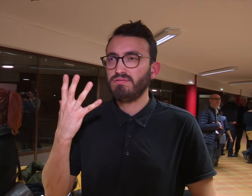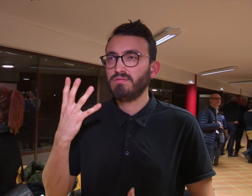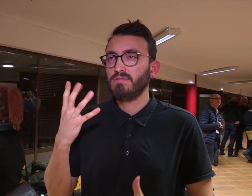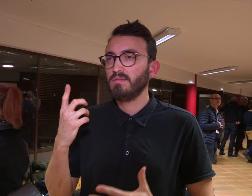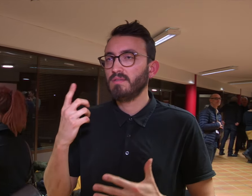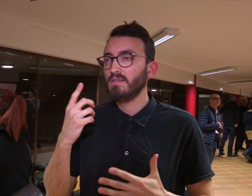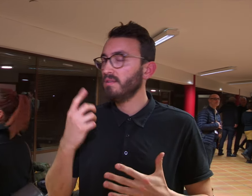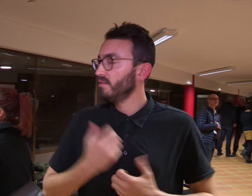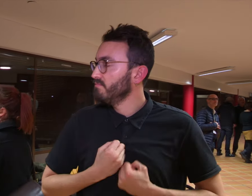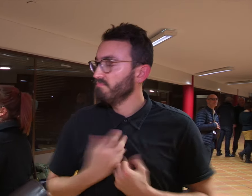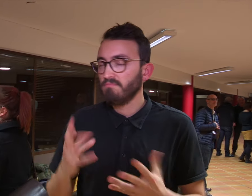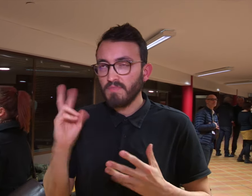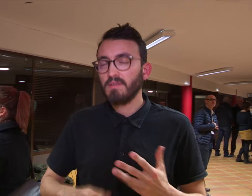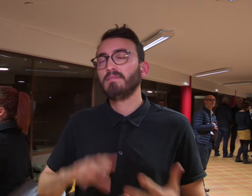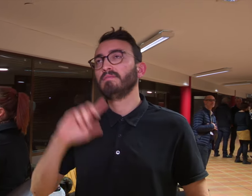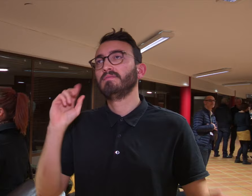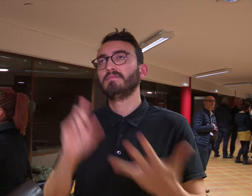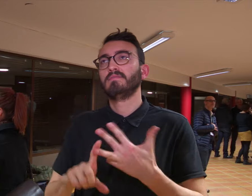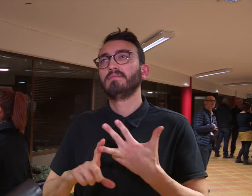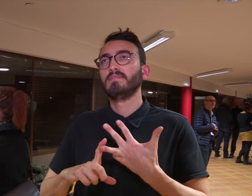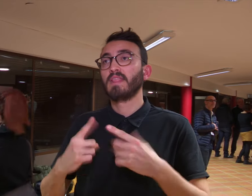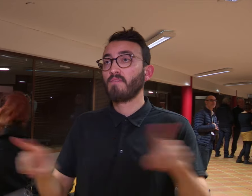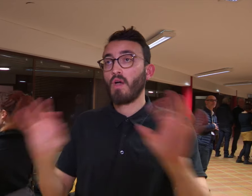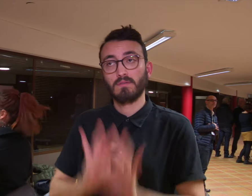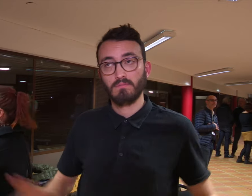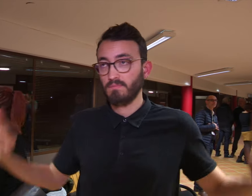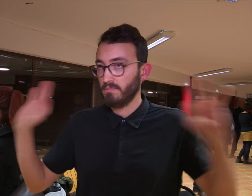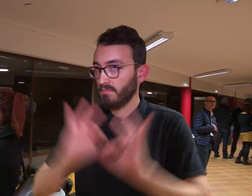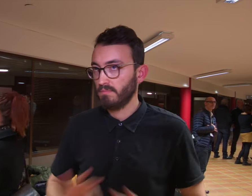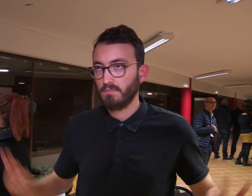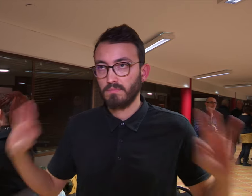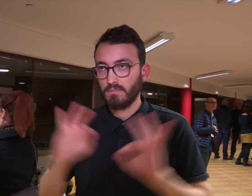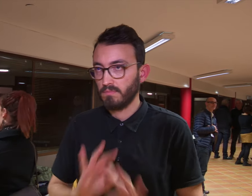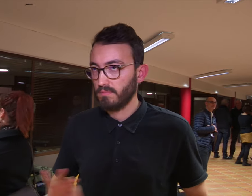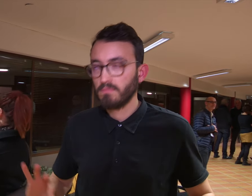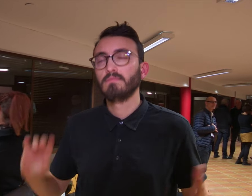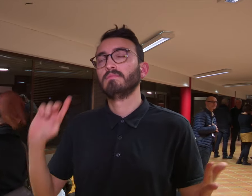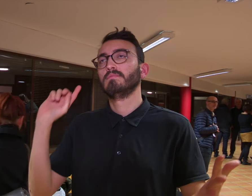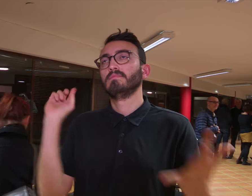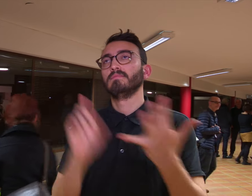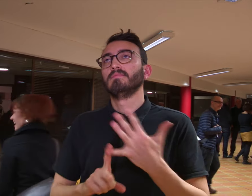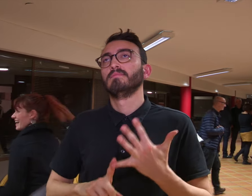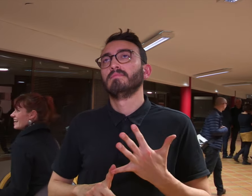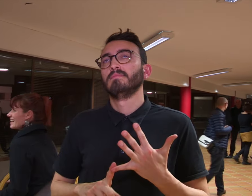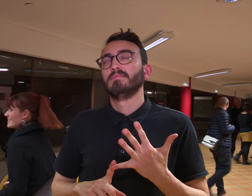ouverture, émotion, expression de l'émotion, pas de différence